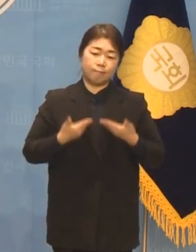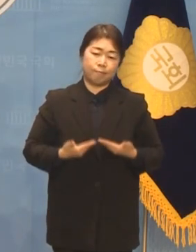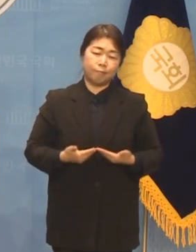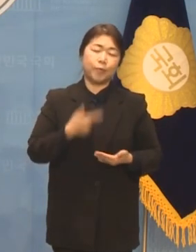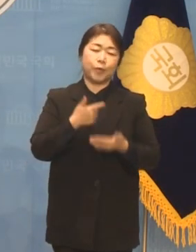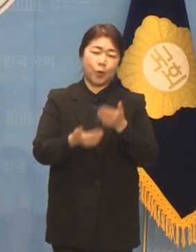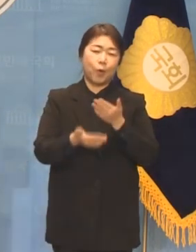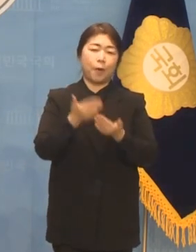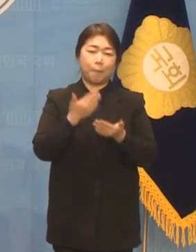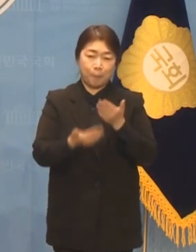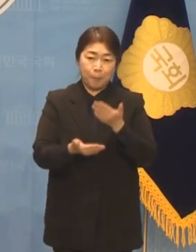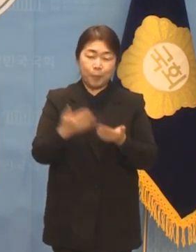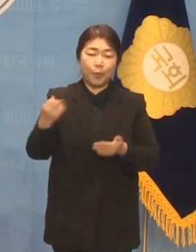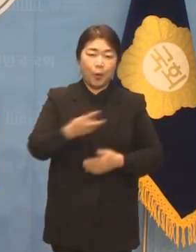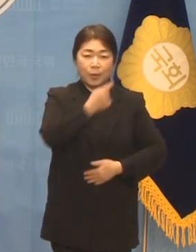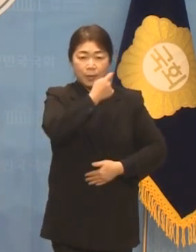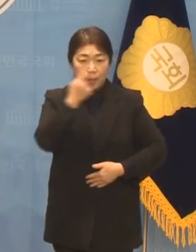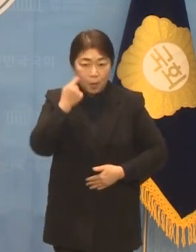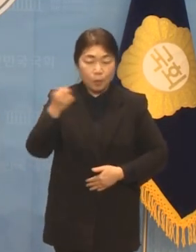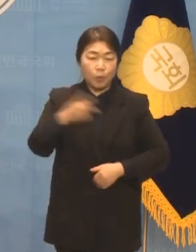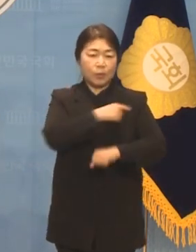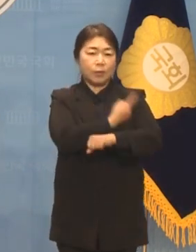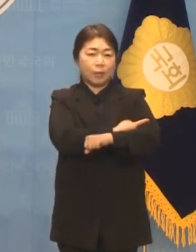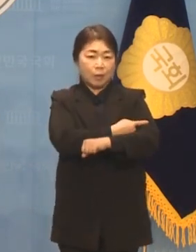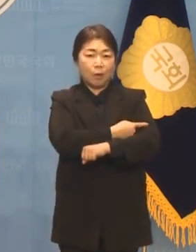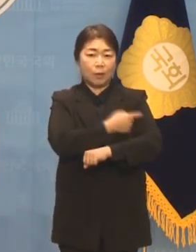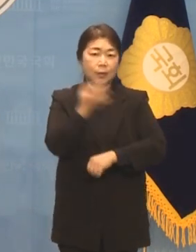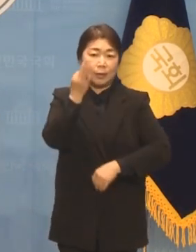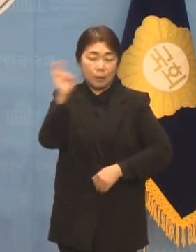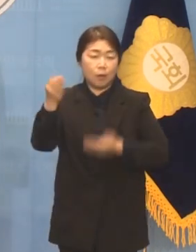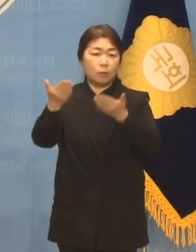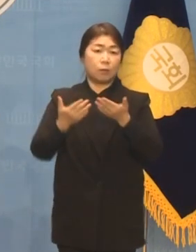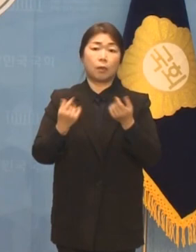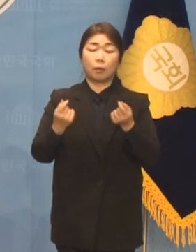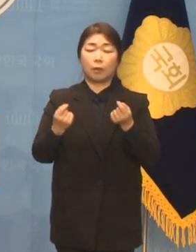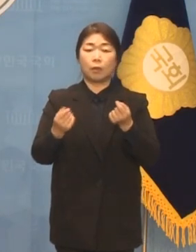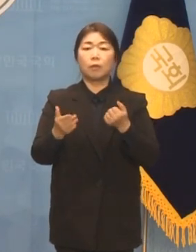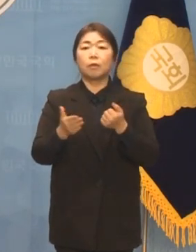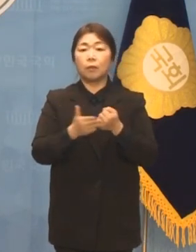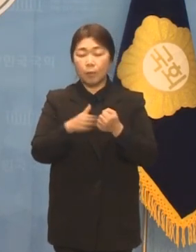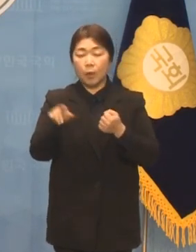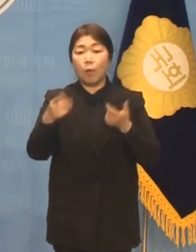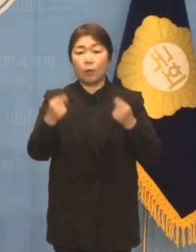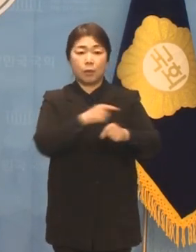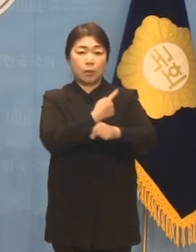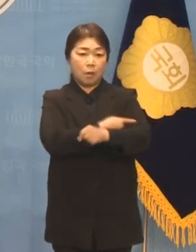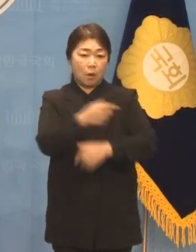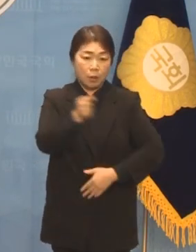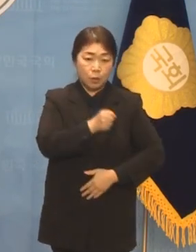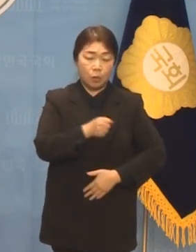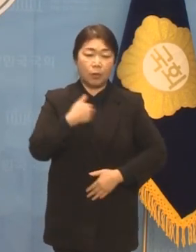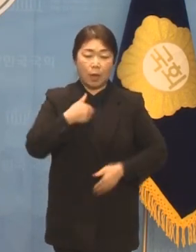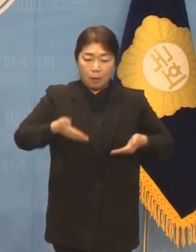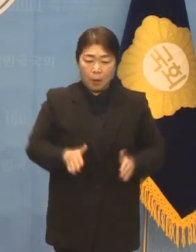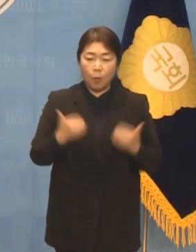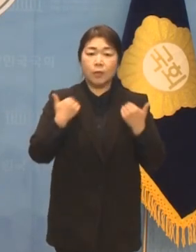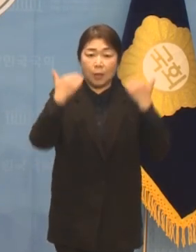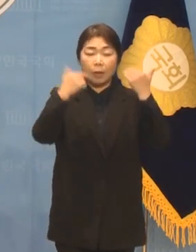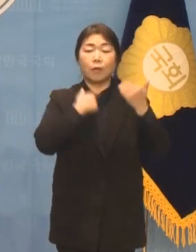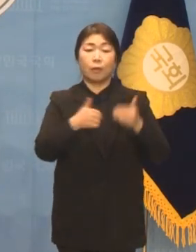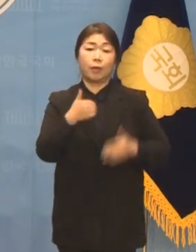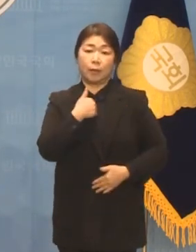쌓으면서 검증된 실력이라고 자부합니다. 이런 실력을 바탕으로 광진에서 나고 자란 저